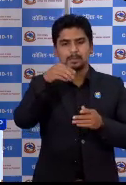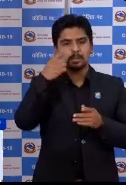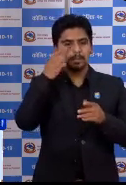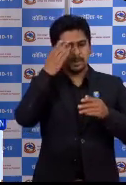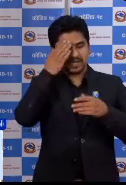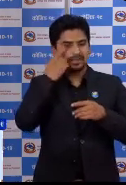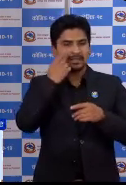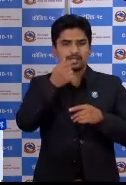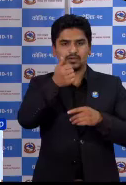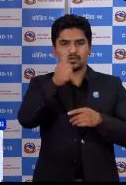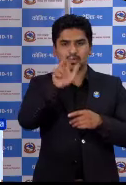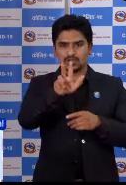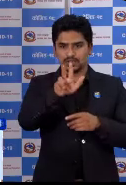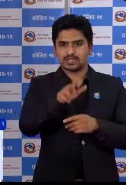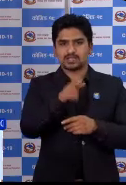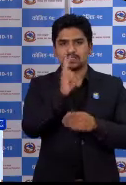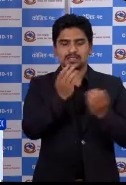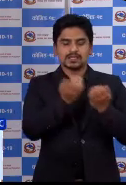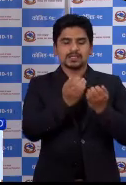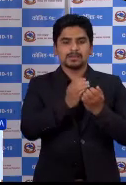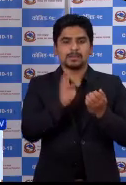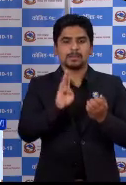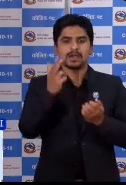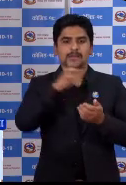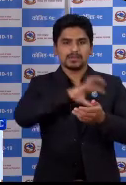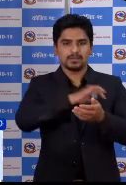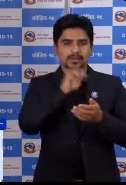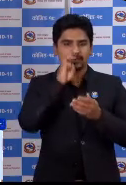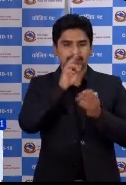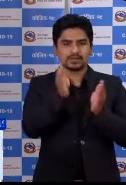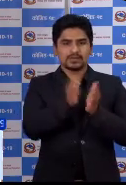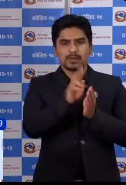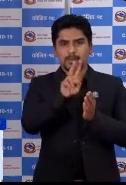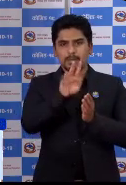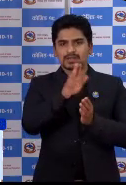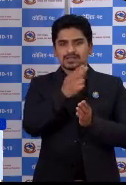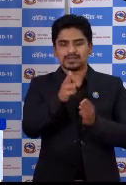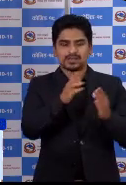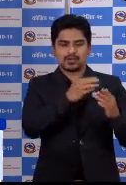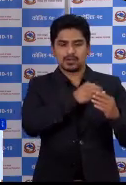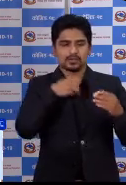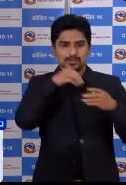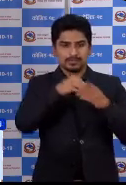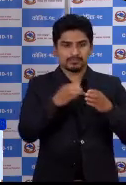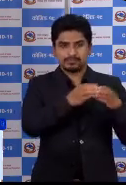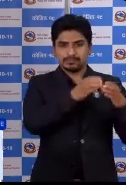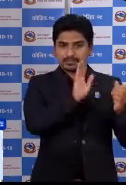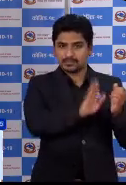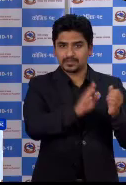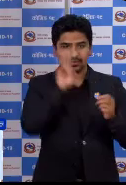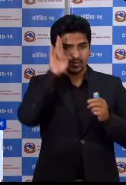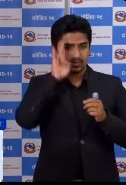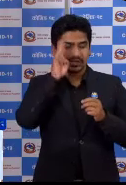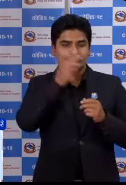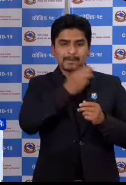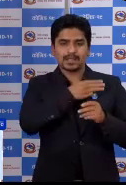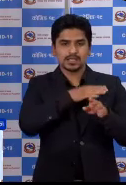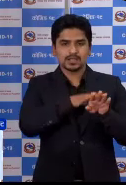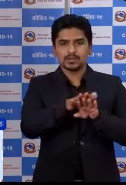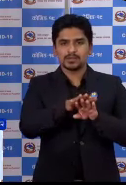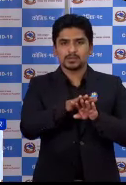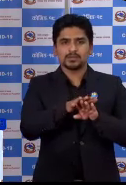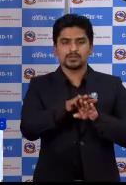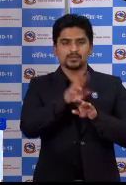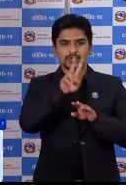केसहरू 68। त्यसै गरी बागमती प्रदेशमा कुल 25 आइसोलेसनमा, जसमध्ये शङ्कास्पद